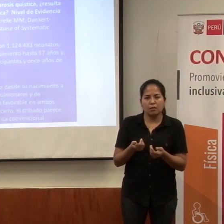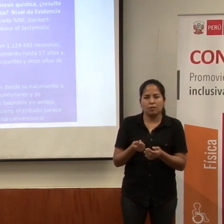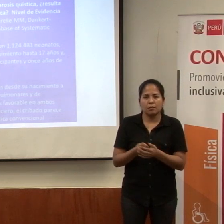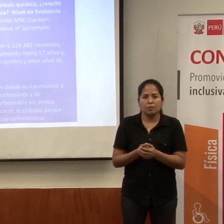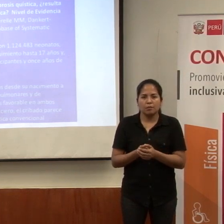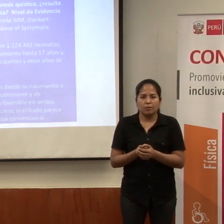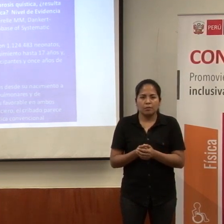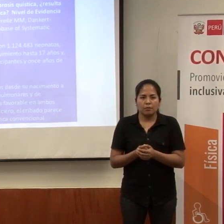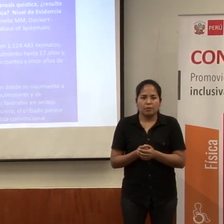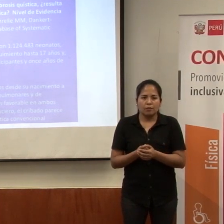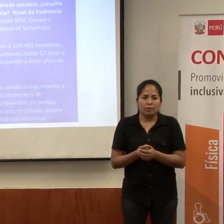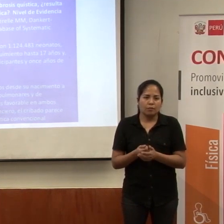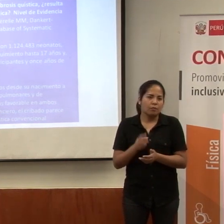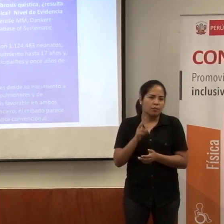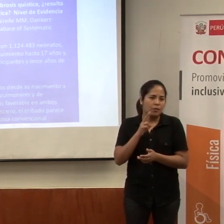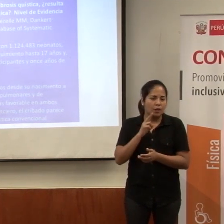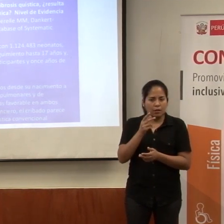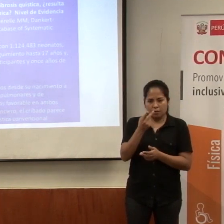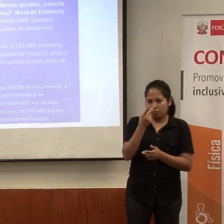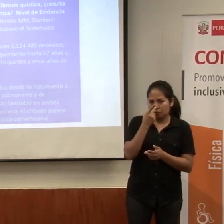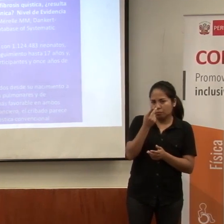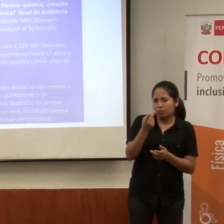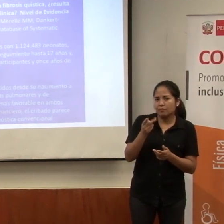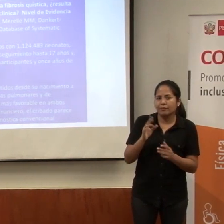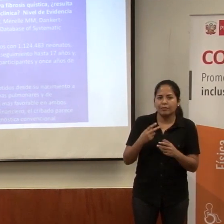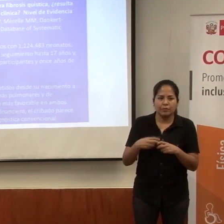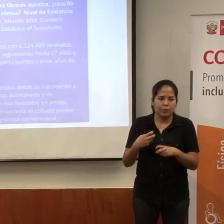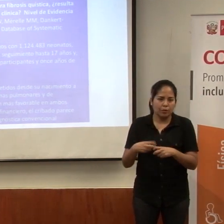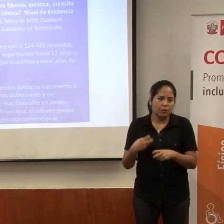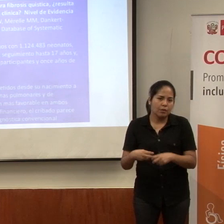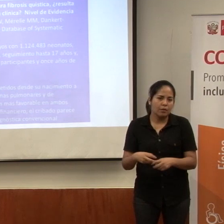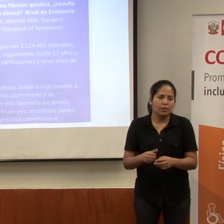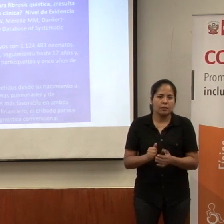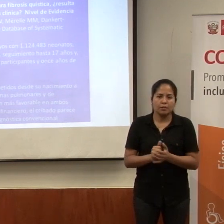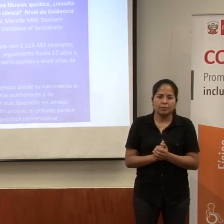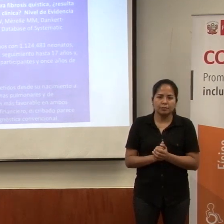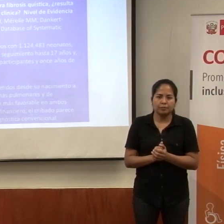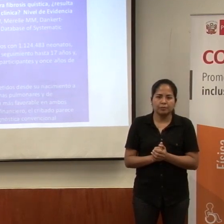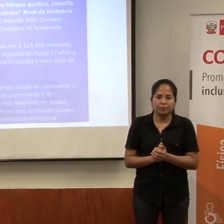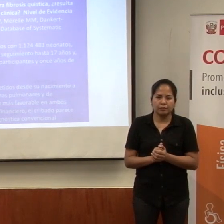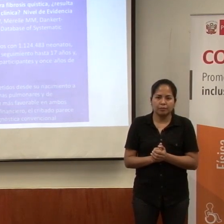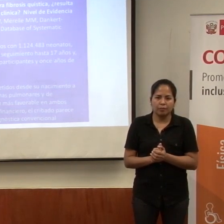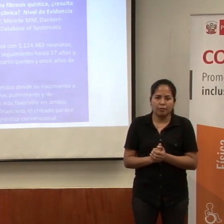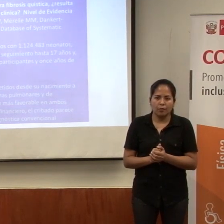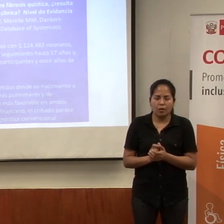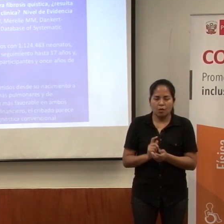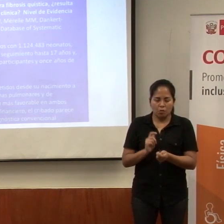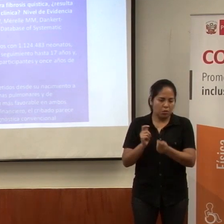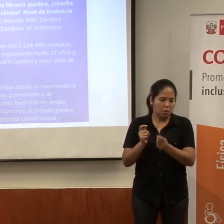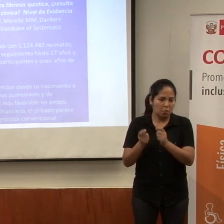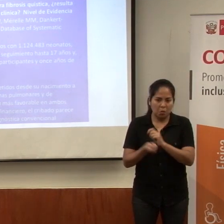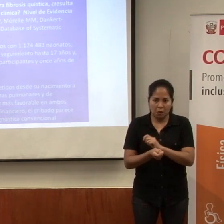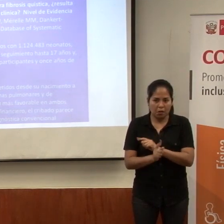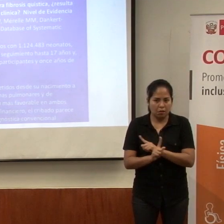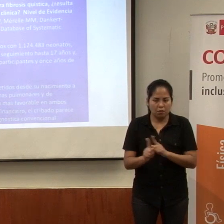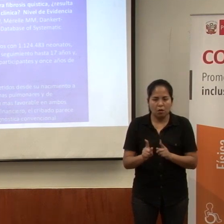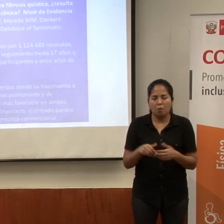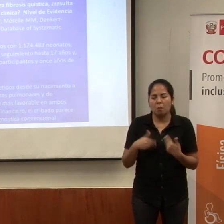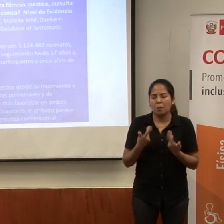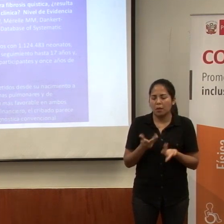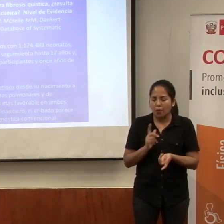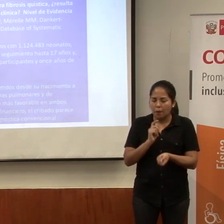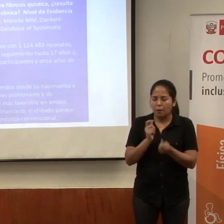El tamizaje de la fibrosis quística, que es una enfermedad que, claro, no se va a curar, pero puede mejorar la calidad de vida, especialmente desde el